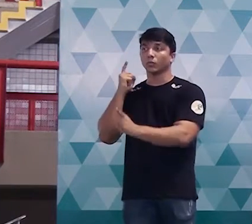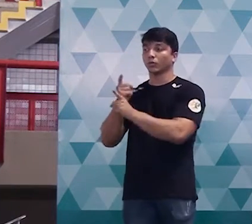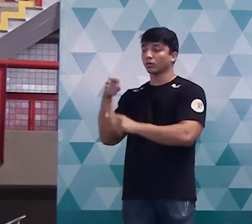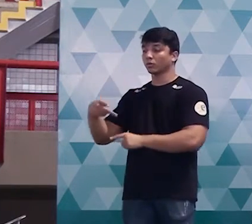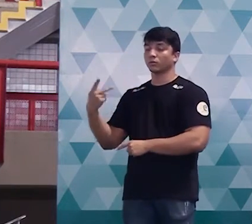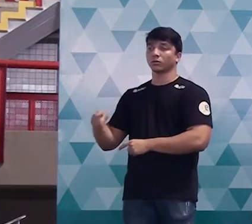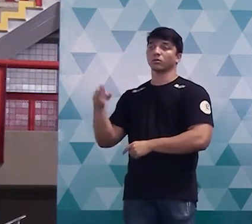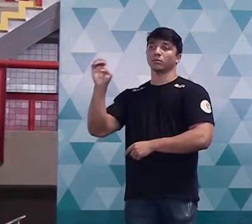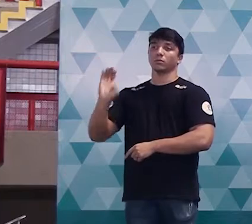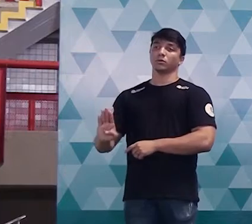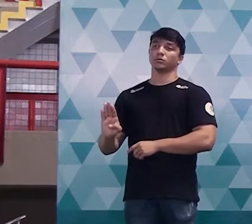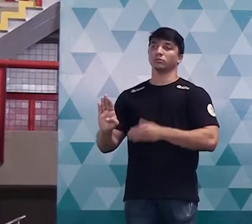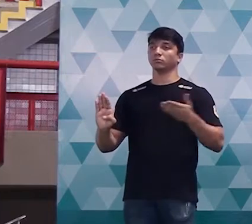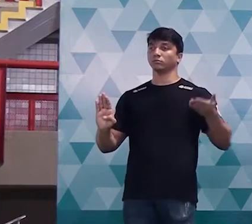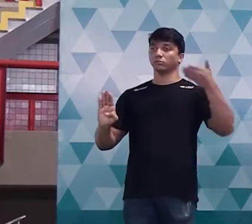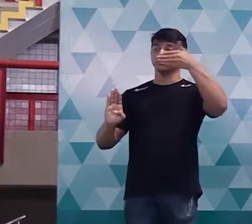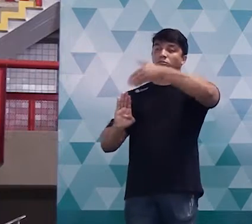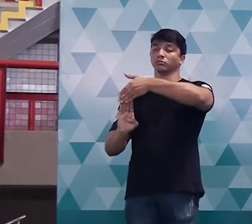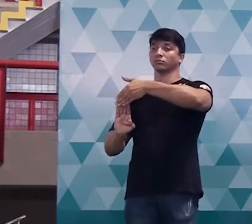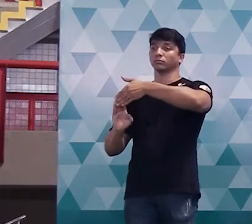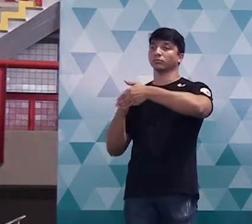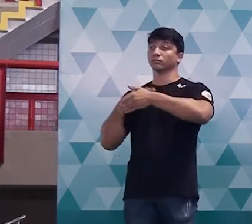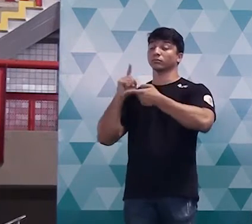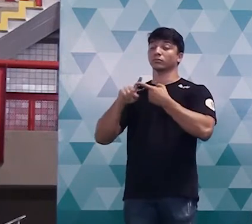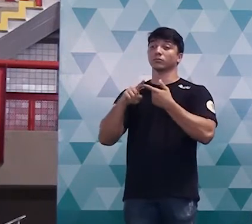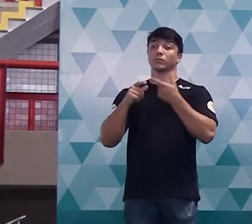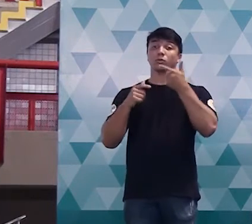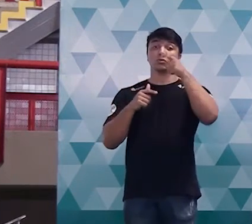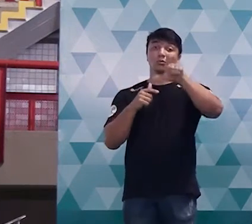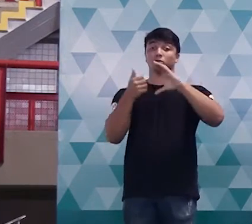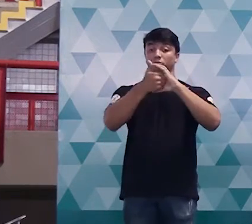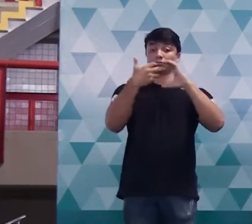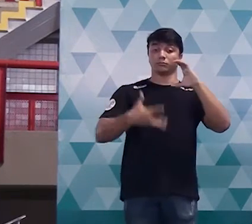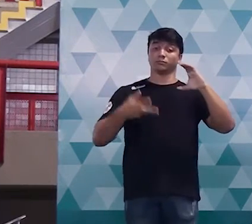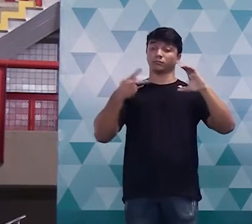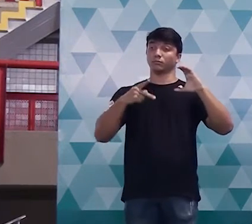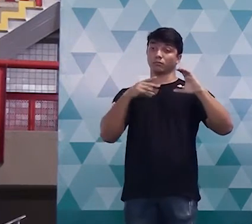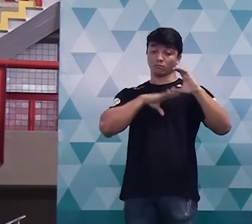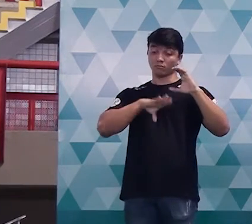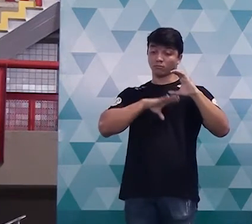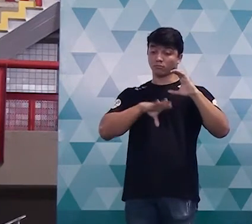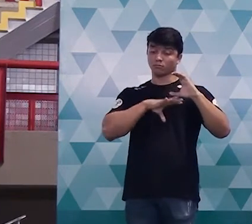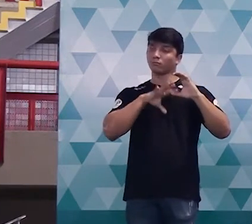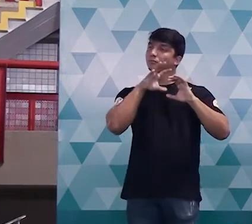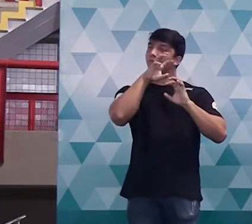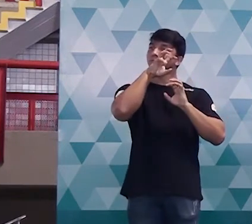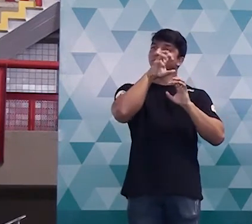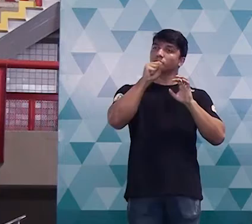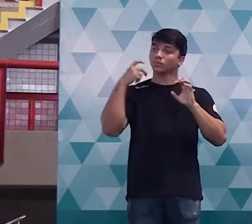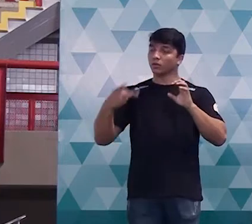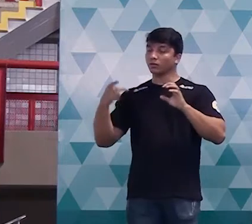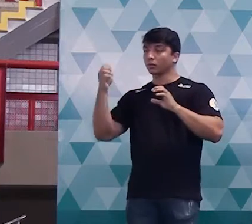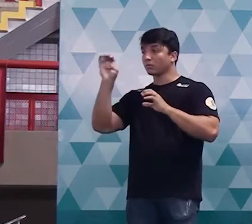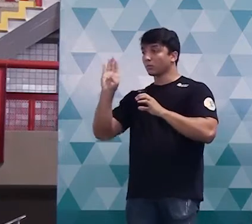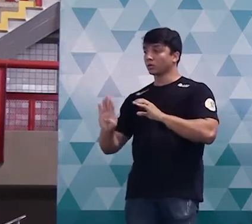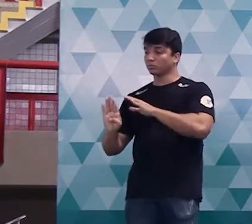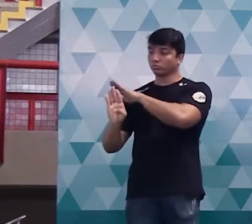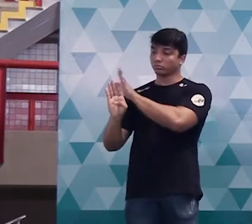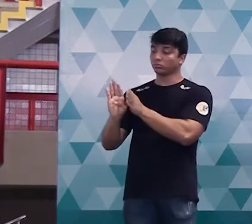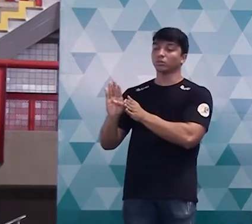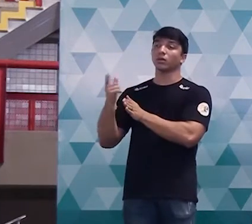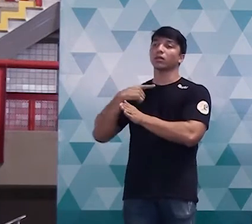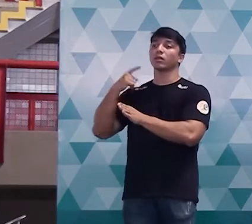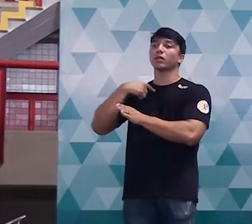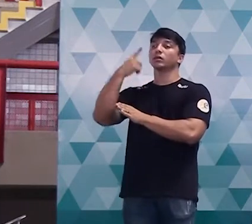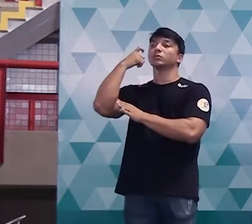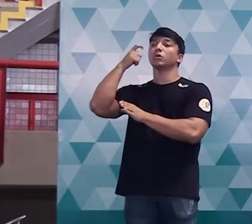Brasil. E ainda tinha um outro aspecto. Enquanto os portugueses colonizaram a nossa faixa litorânea do Atlântico, os